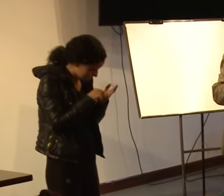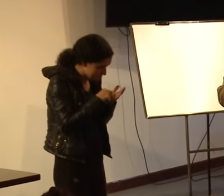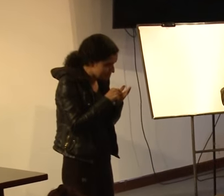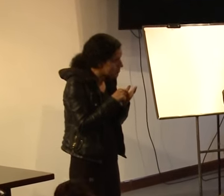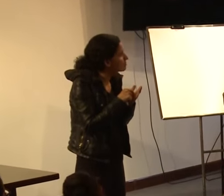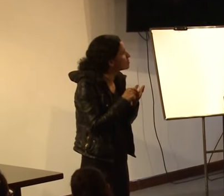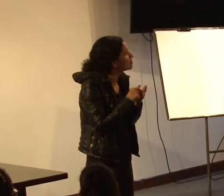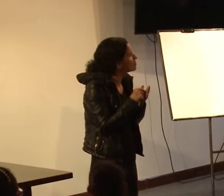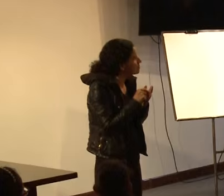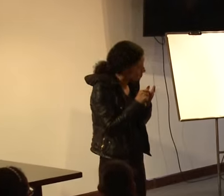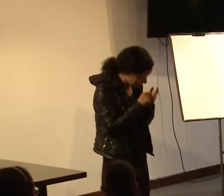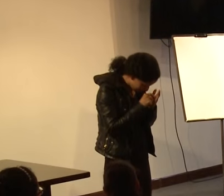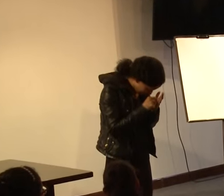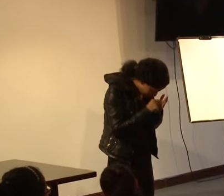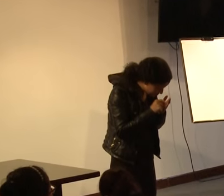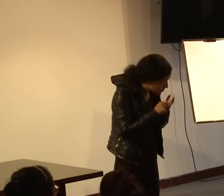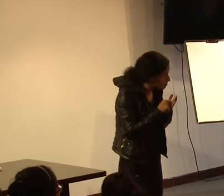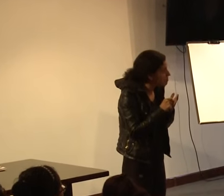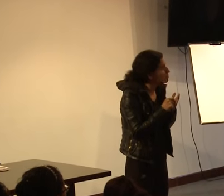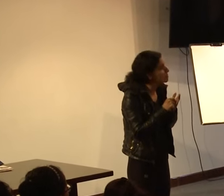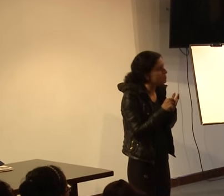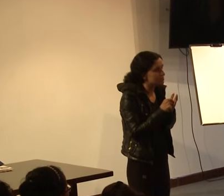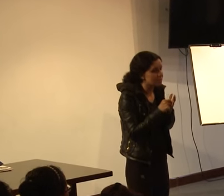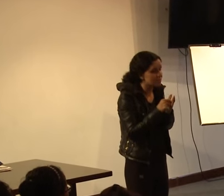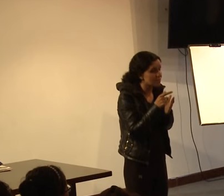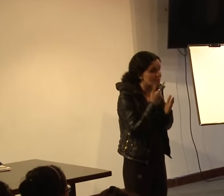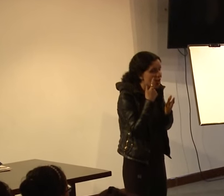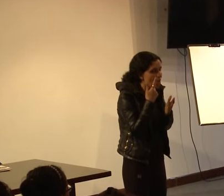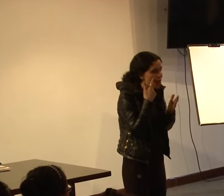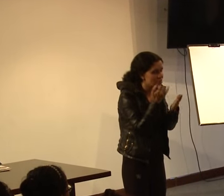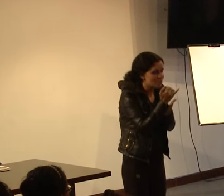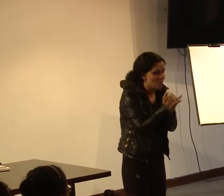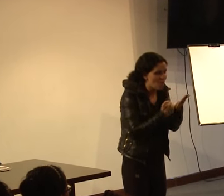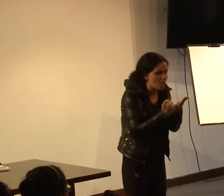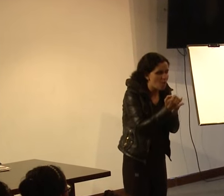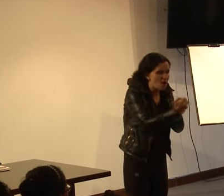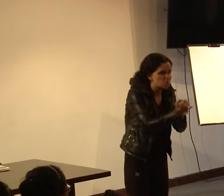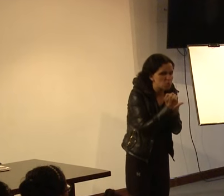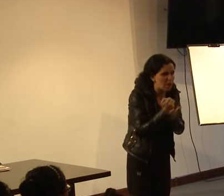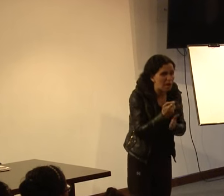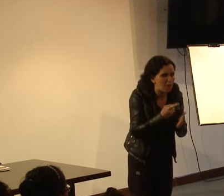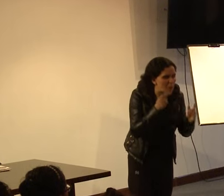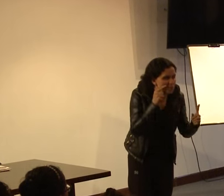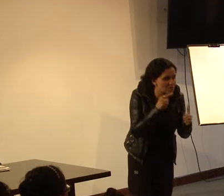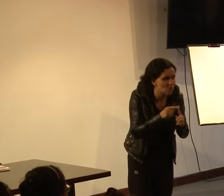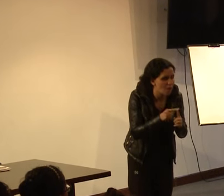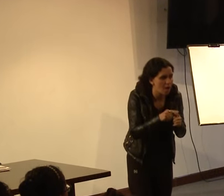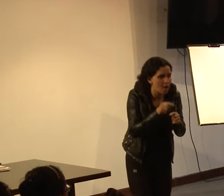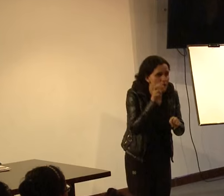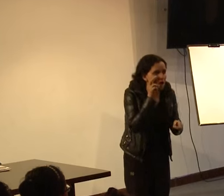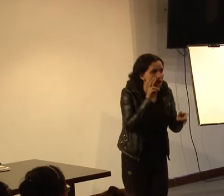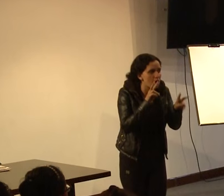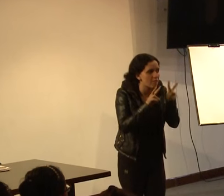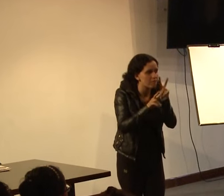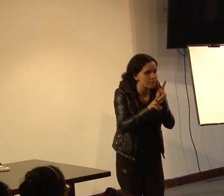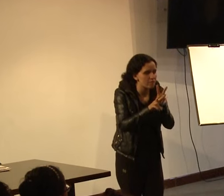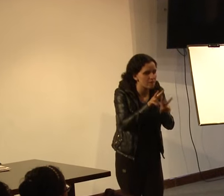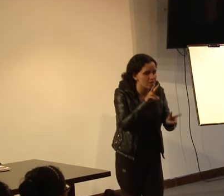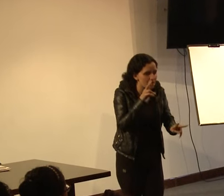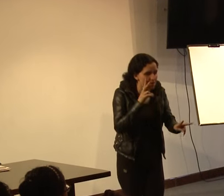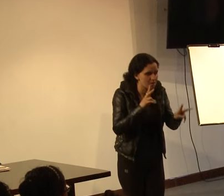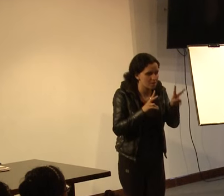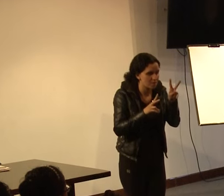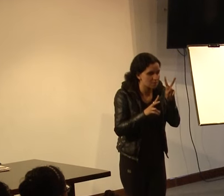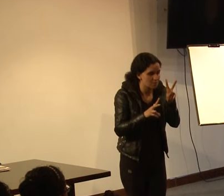¿Qué le enseña a uno el dibujo en la vida? A ver, a observar. Cuando uno dibuja, uno realmente no hace un ejercicio manual, no hace un ejercicio berraco